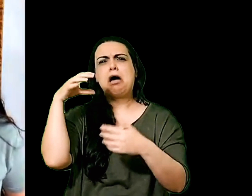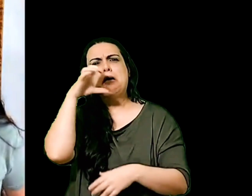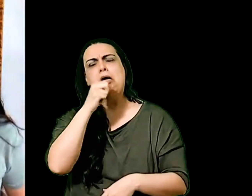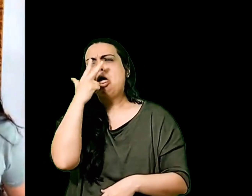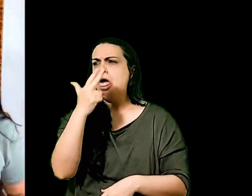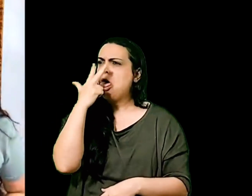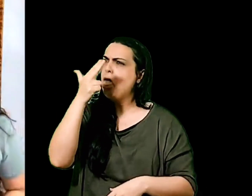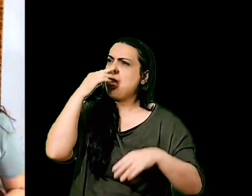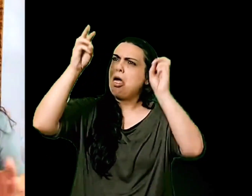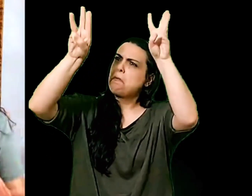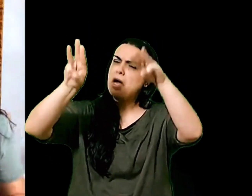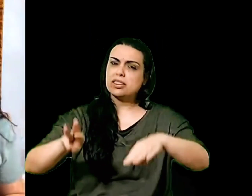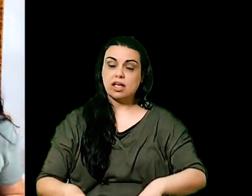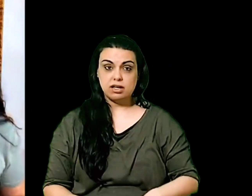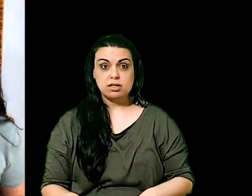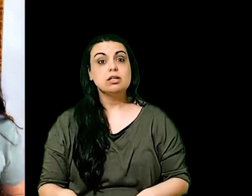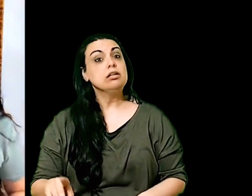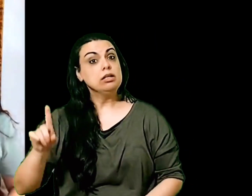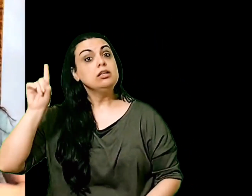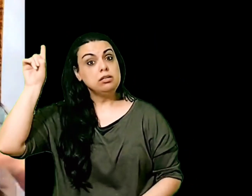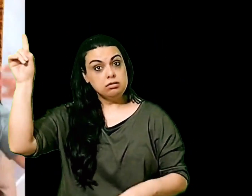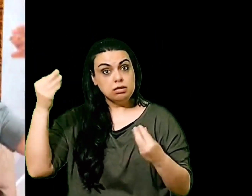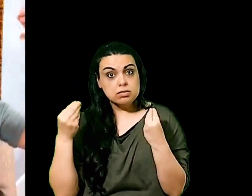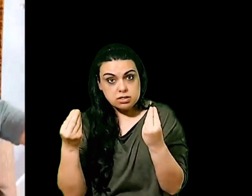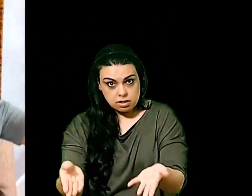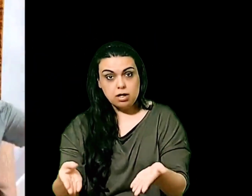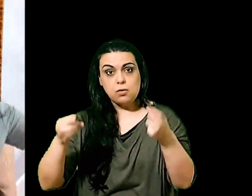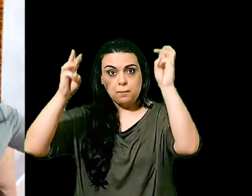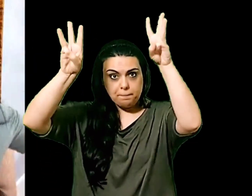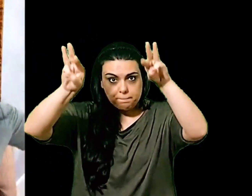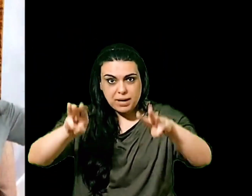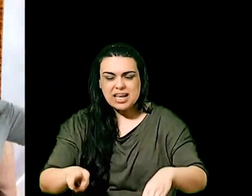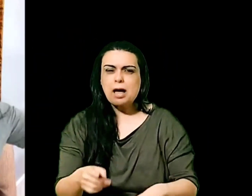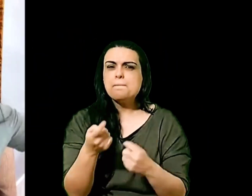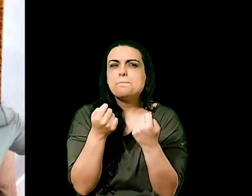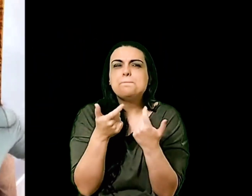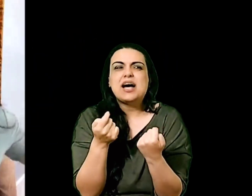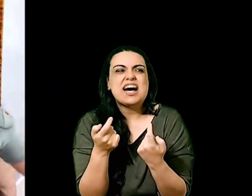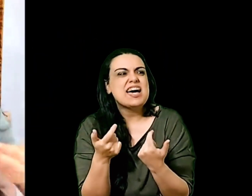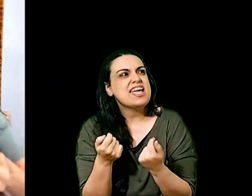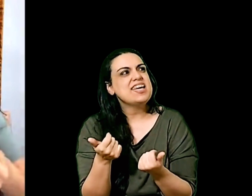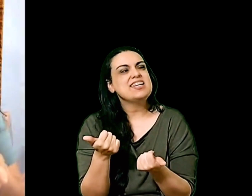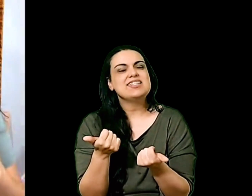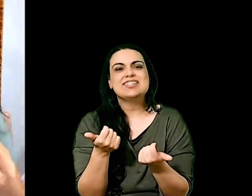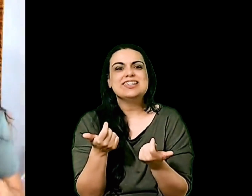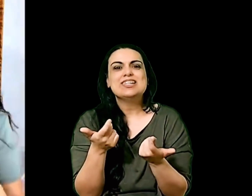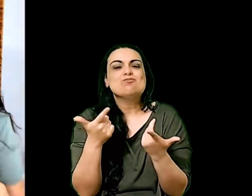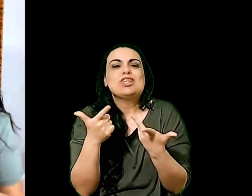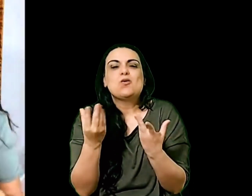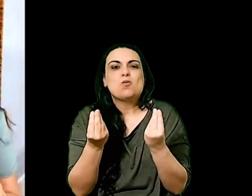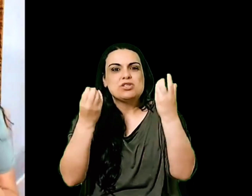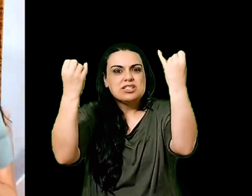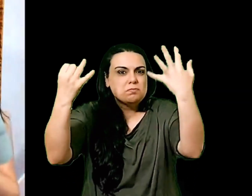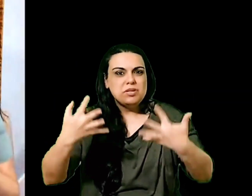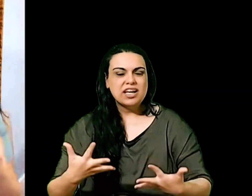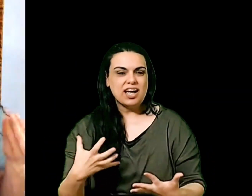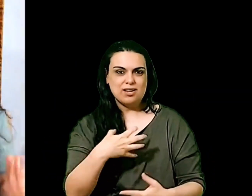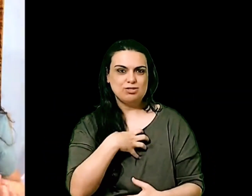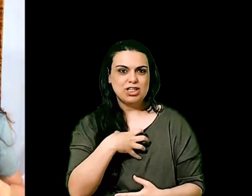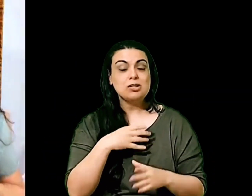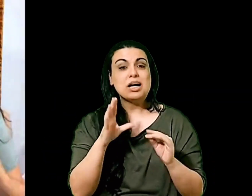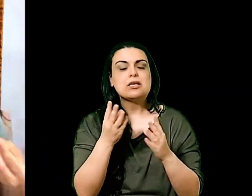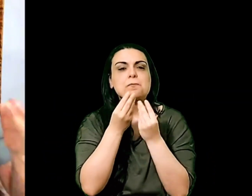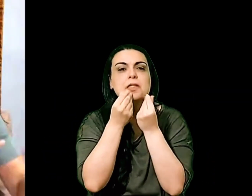enviar o maná. E o que é o maná? É como se fosse essa semente, é um grão, não dá para falar muito sobre a